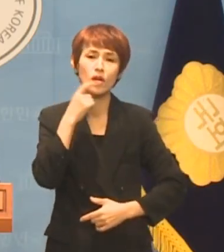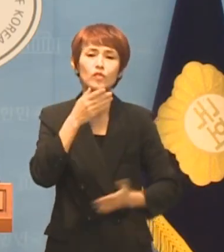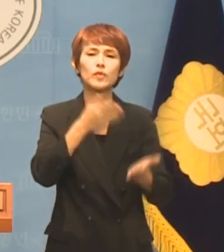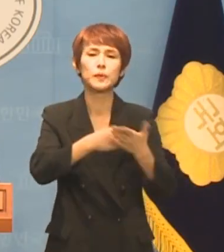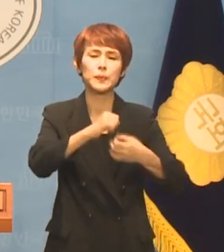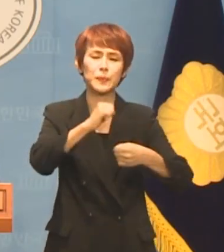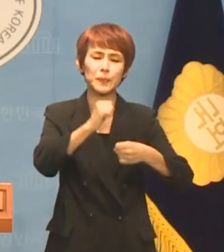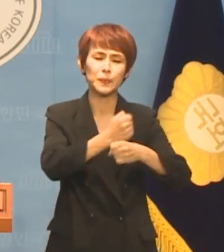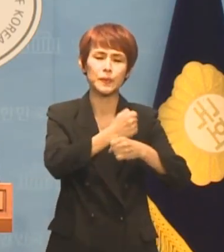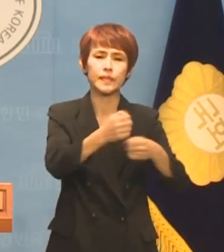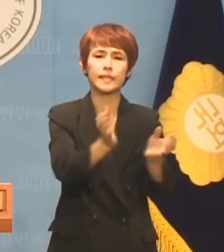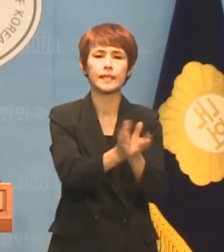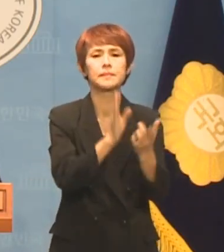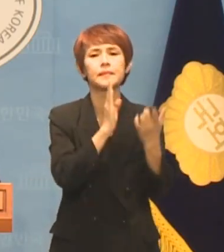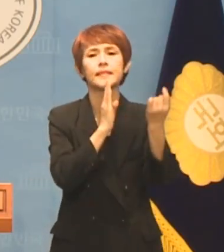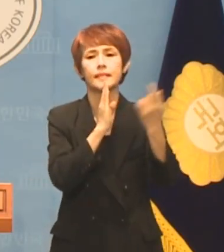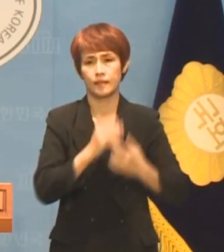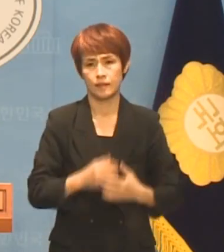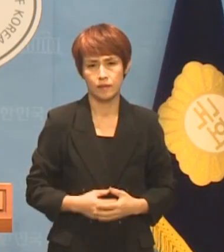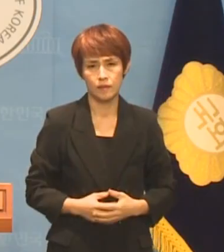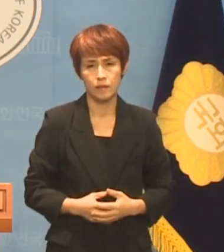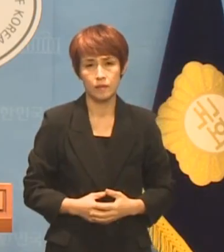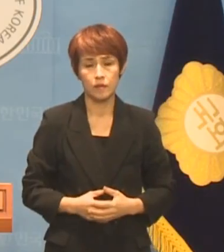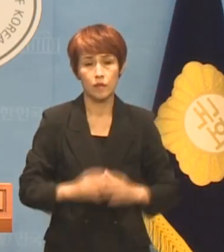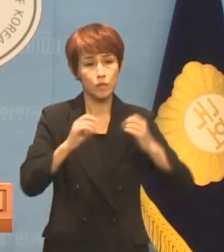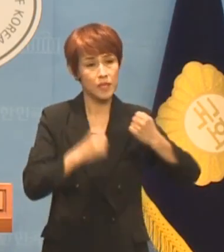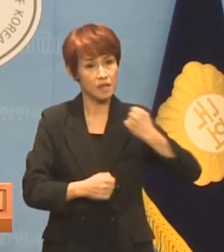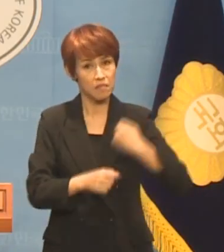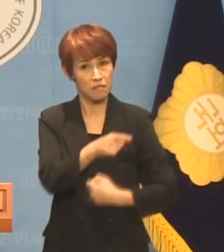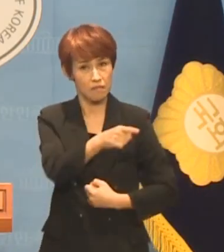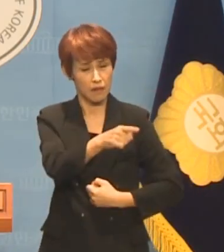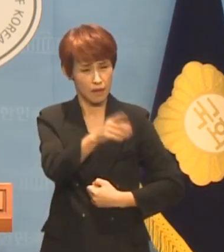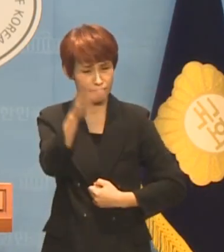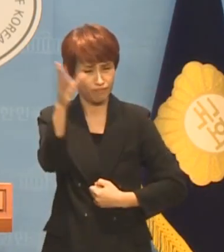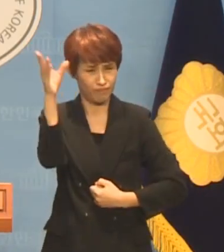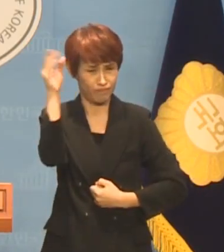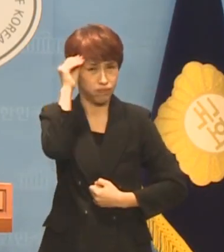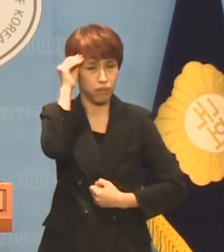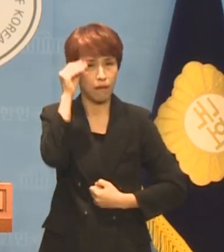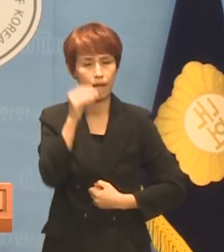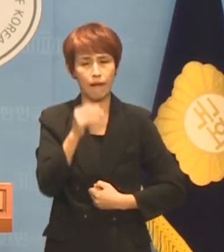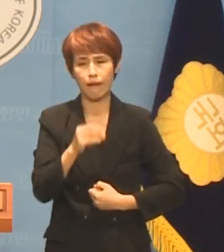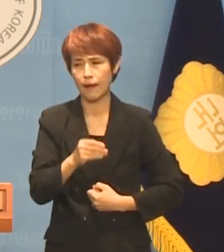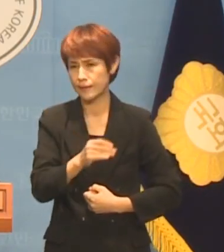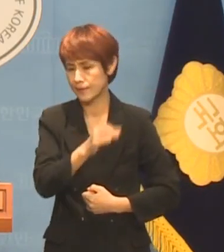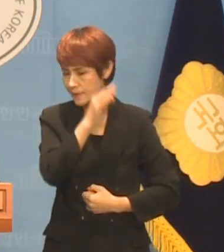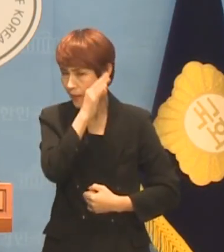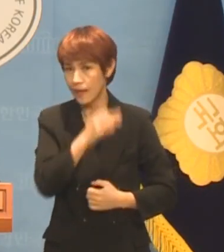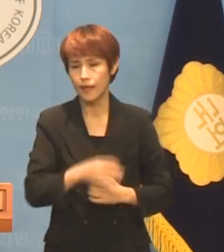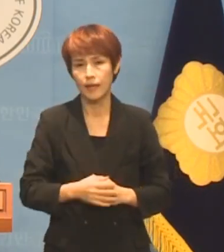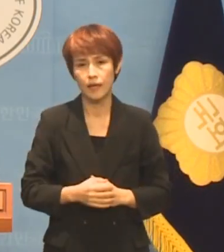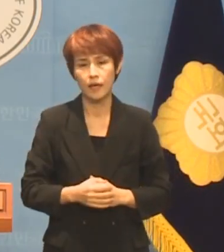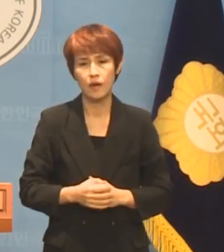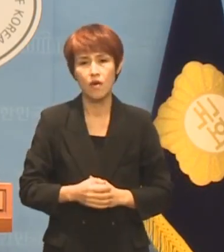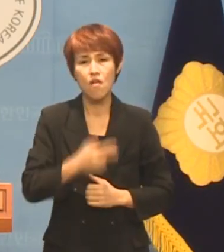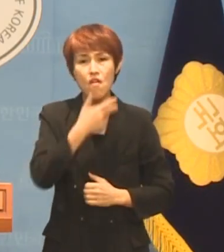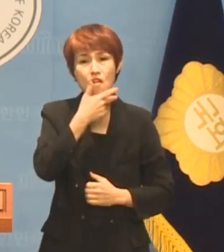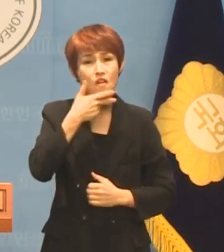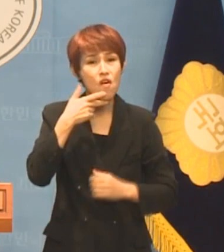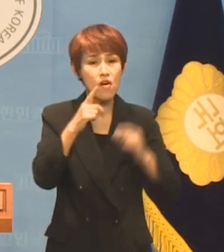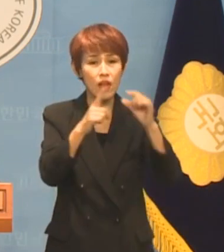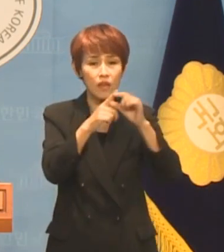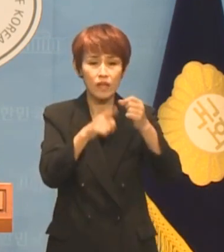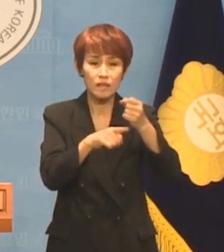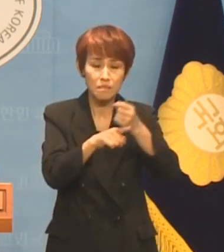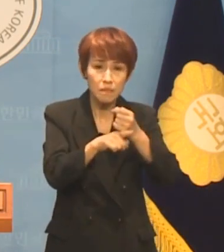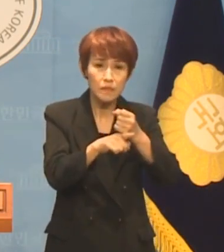조작단이 딱 들어맞는 이름입니다. 국민의힘의 무식함이 참으로 부끄럽습니다. 영어 단어의 기본